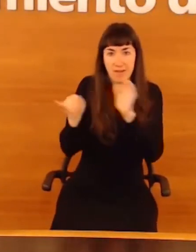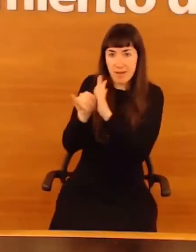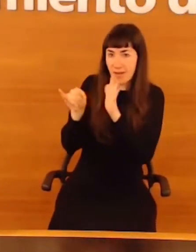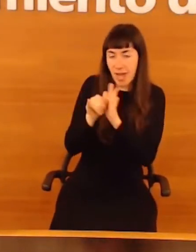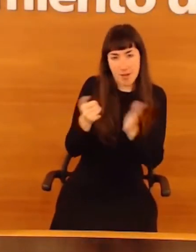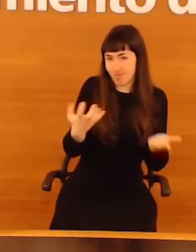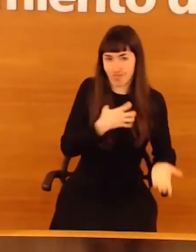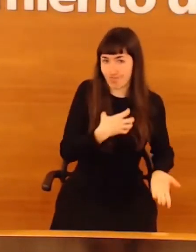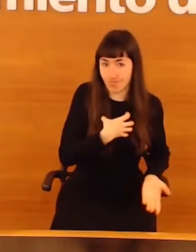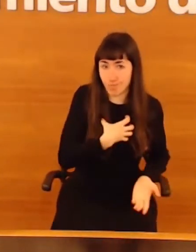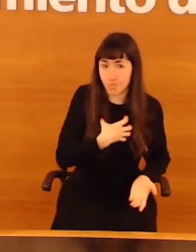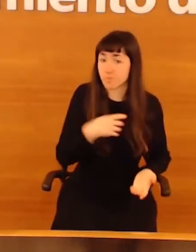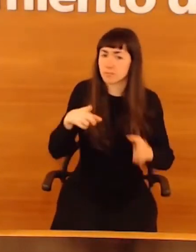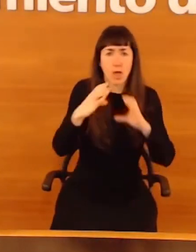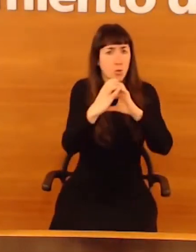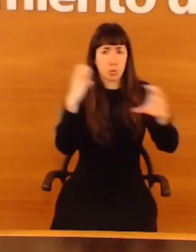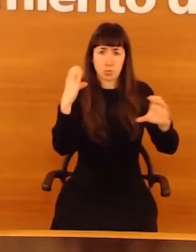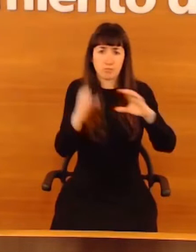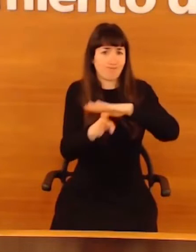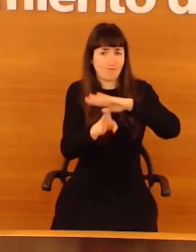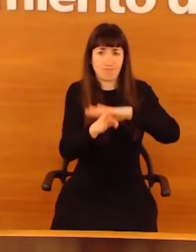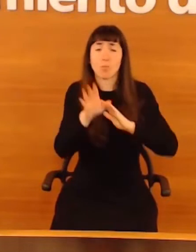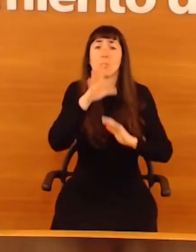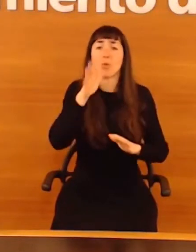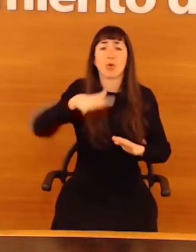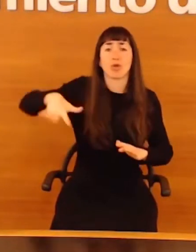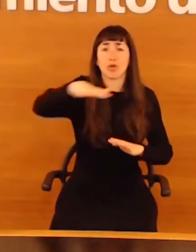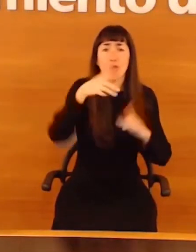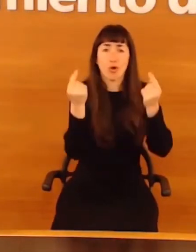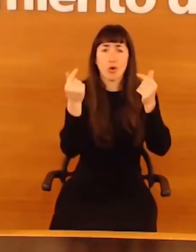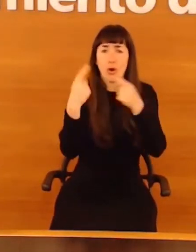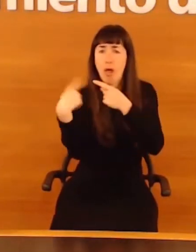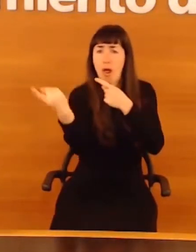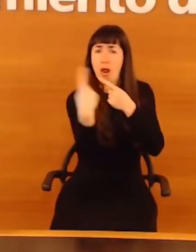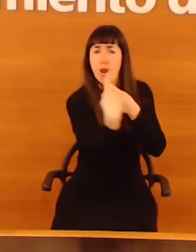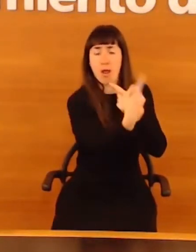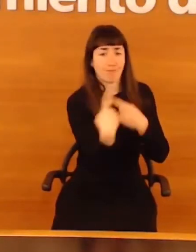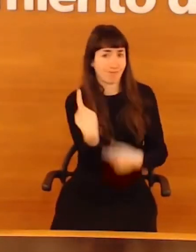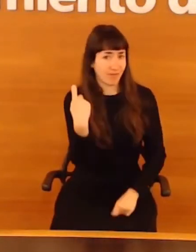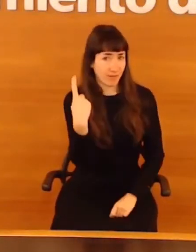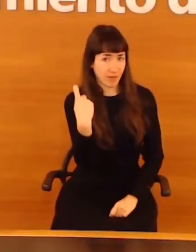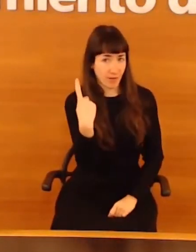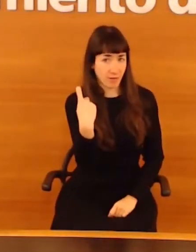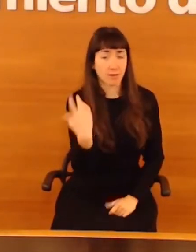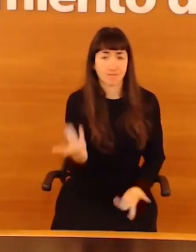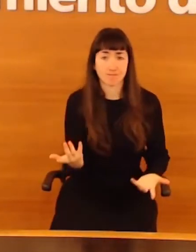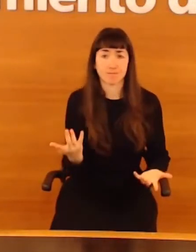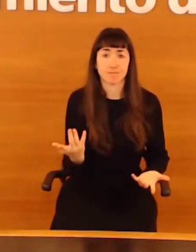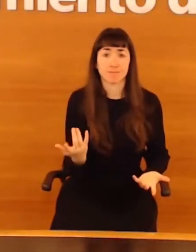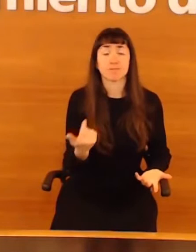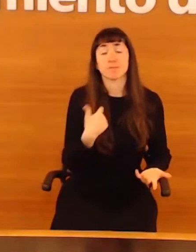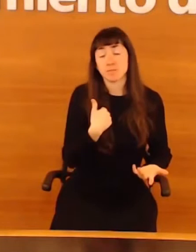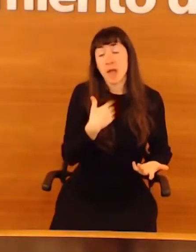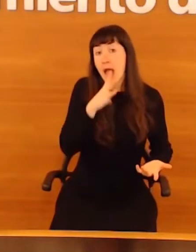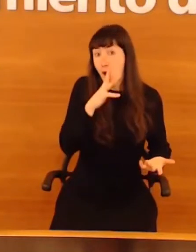Este servicio es imprescindible para las personas que viven en los diferentes barrios de nuestra ciudad y de momento, insisto, porque toda